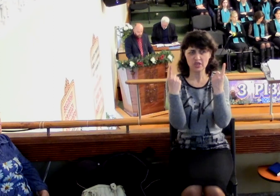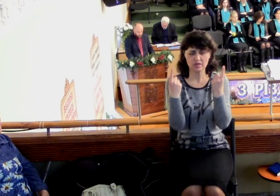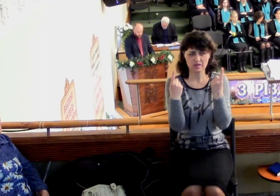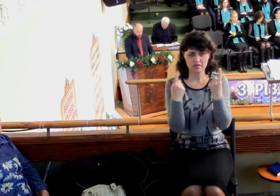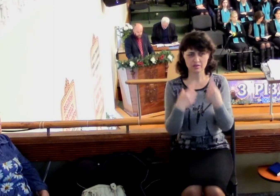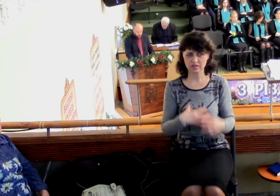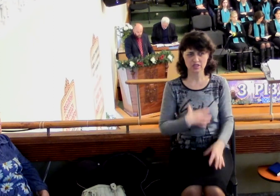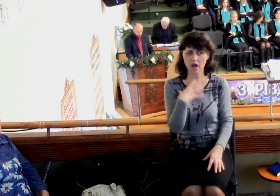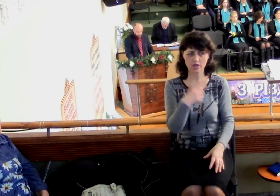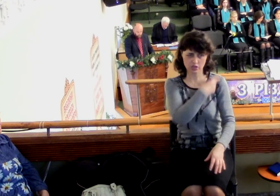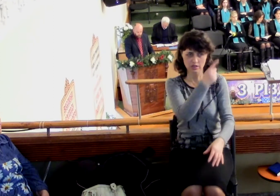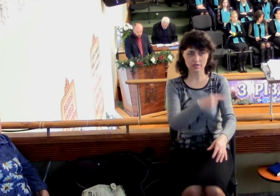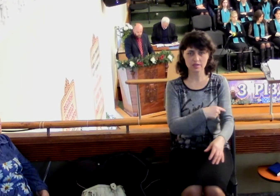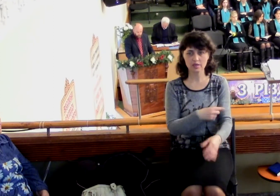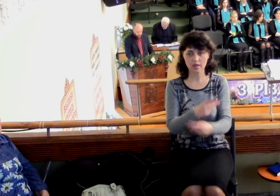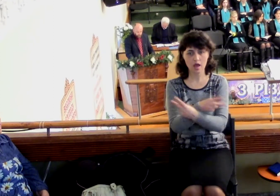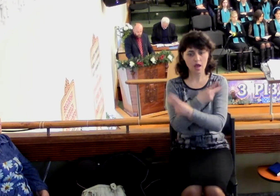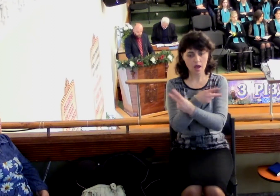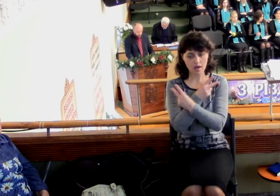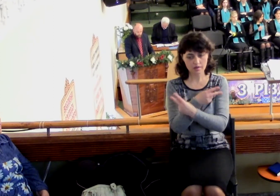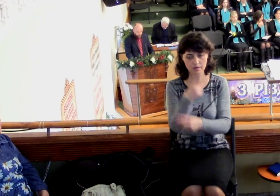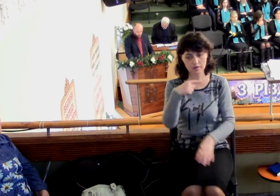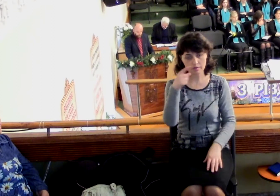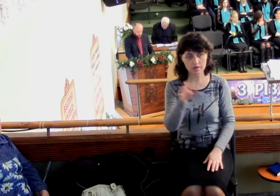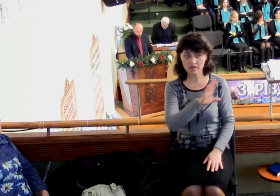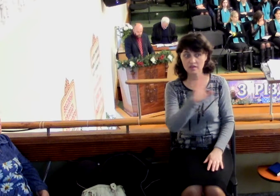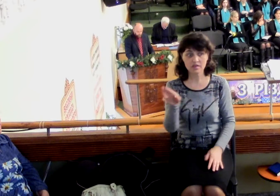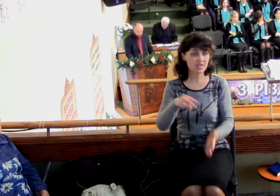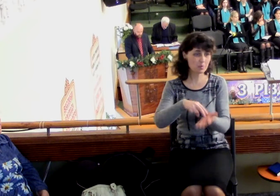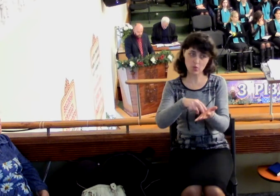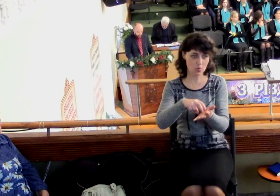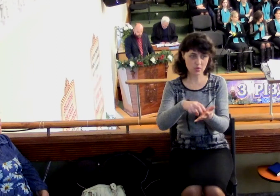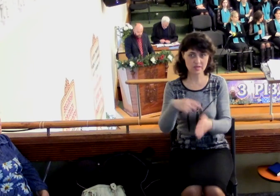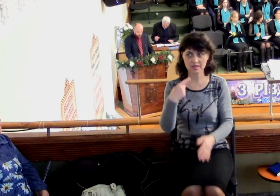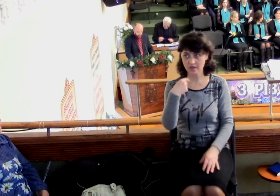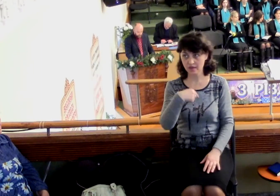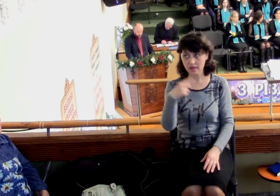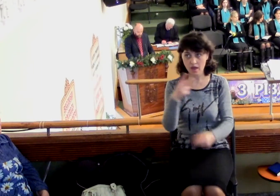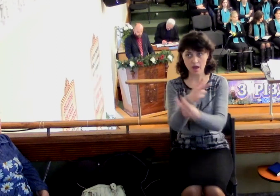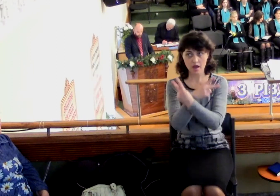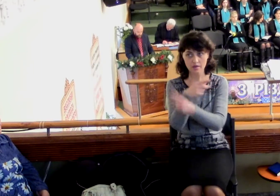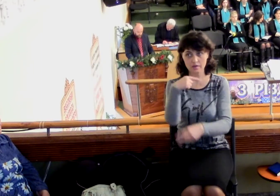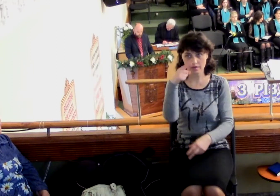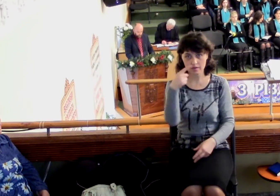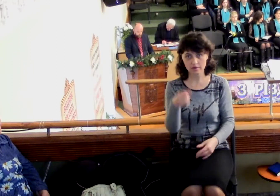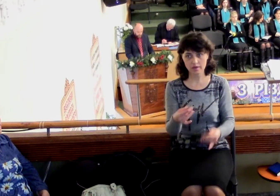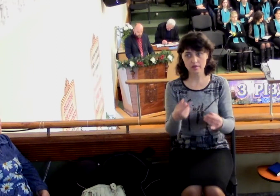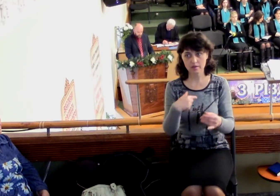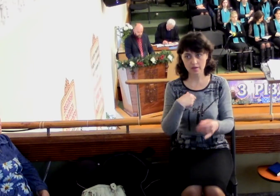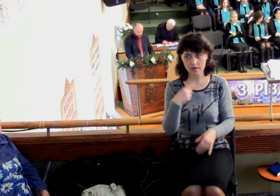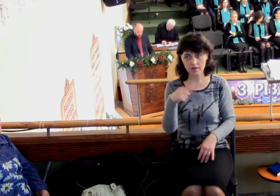вам великую радость, которая будет всем людям. Ибо ныне родился вам в городе